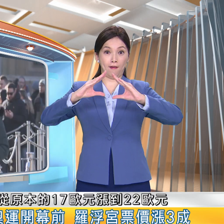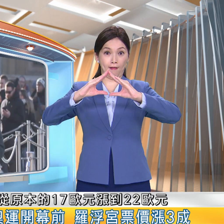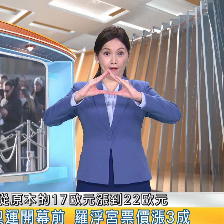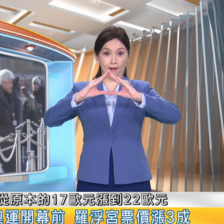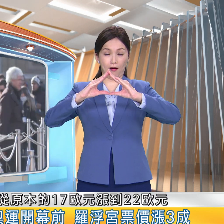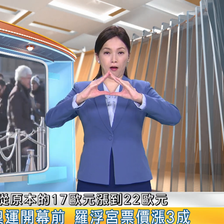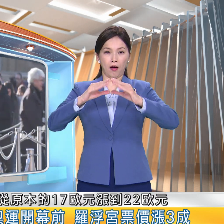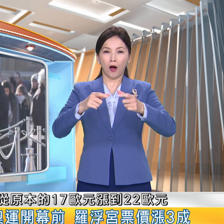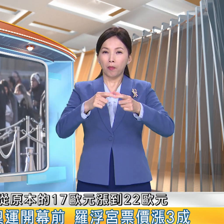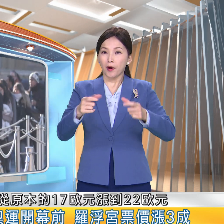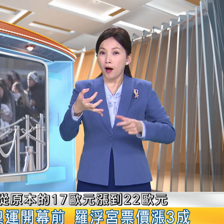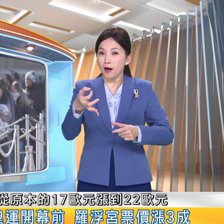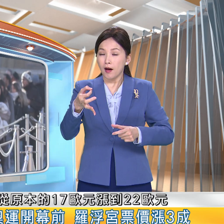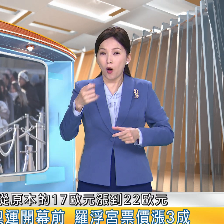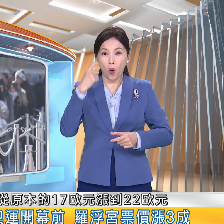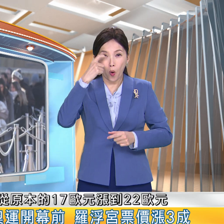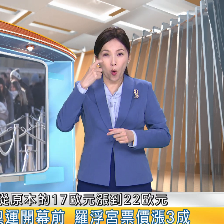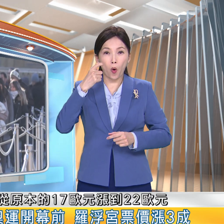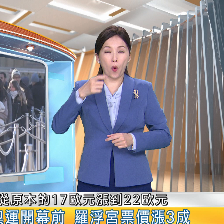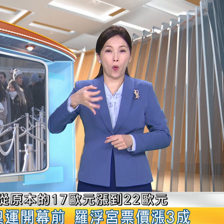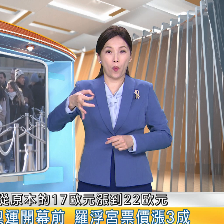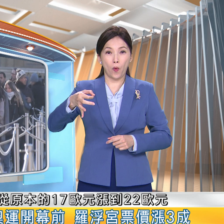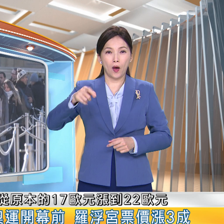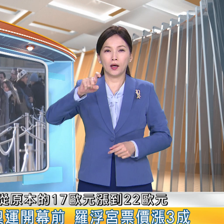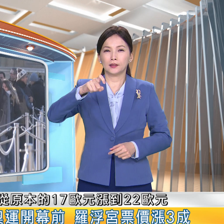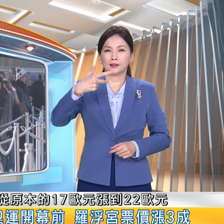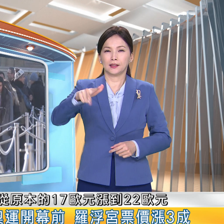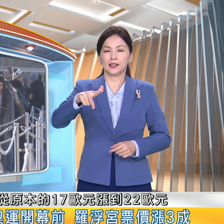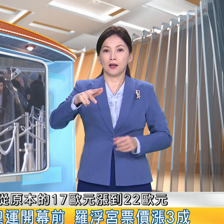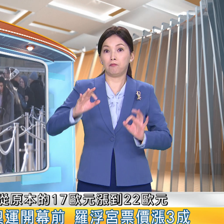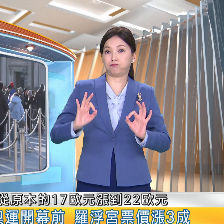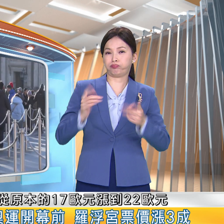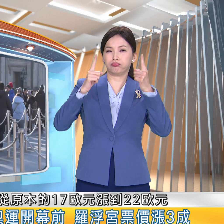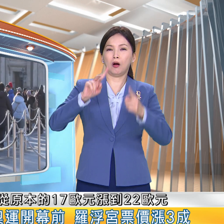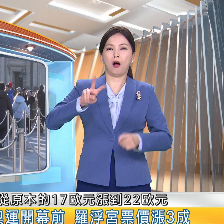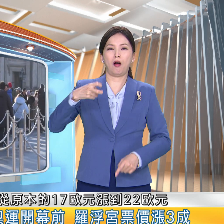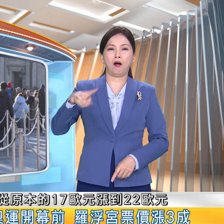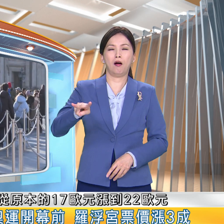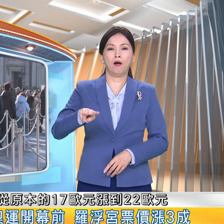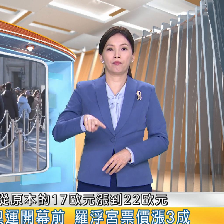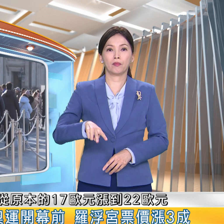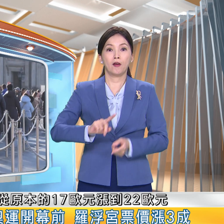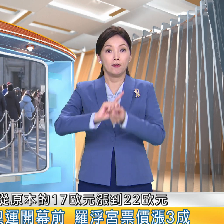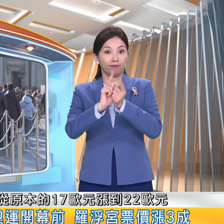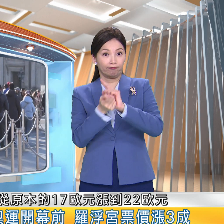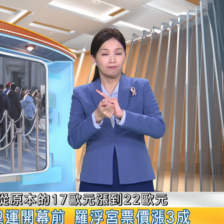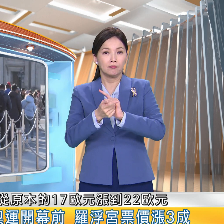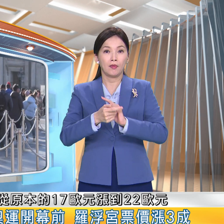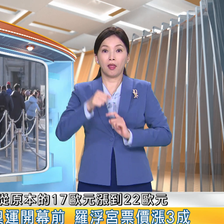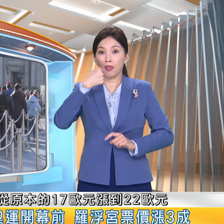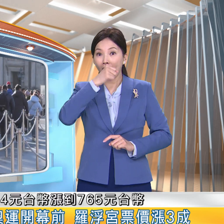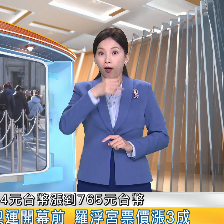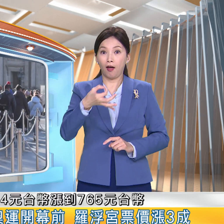格从原本的17欧元涨到22欧元，也就是